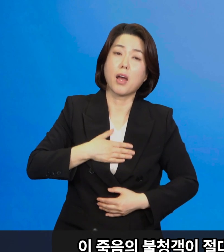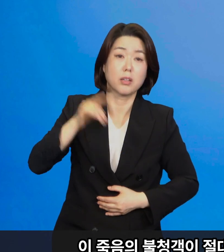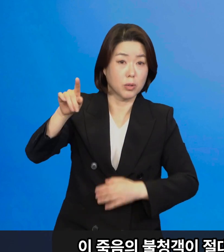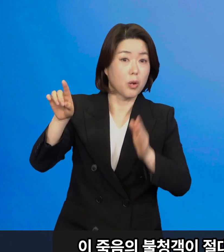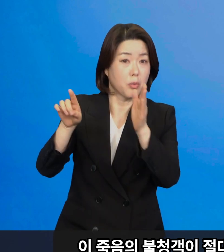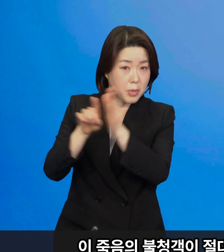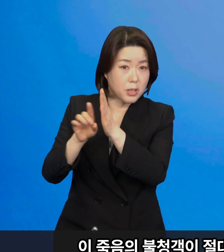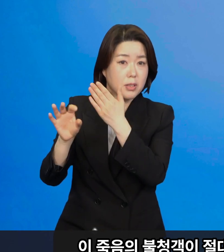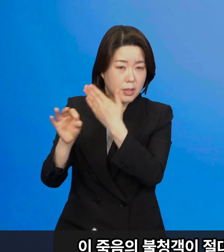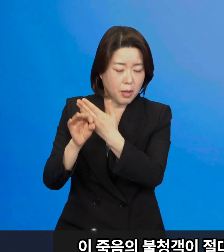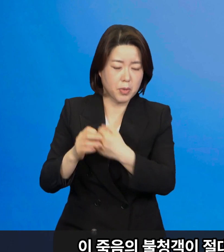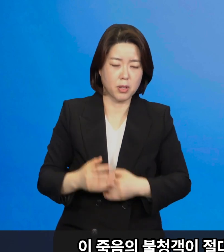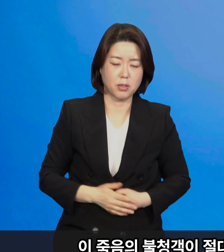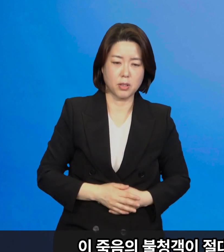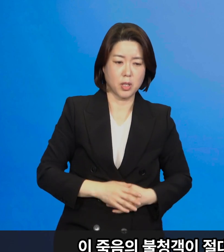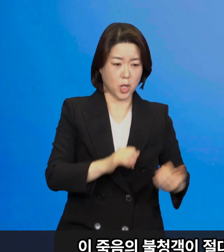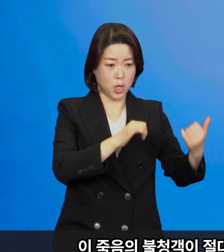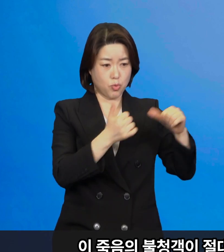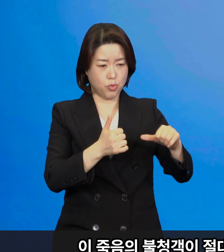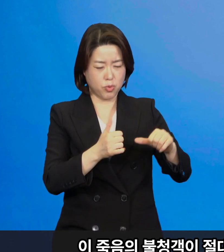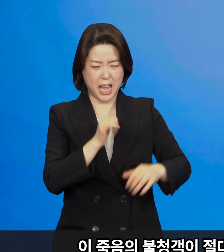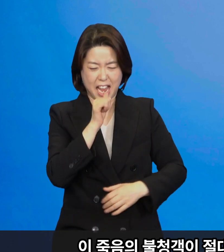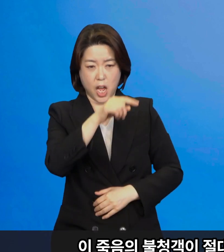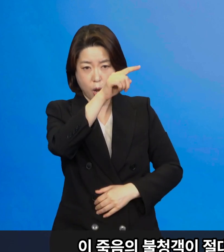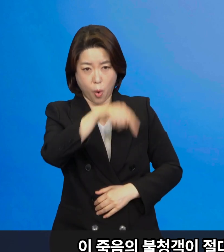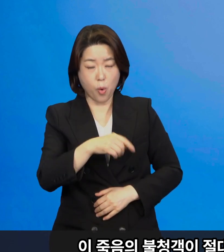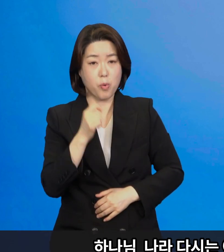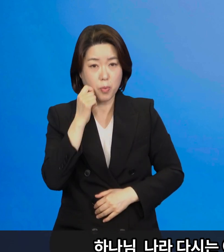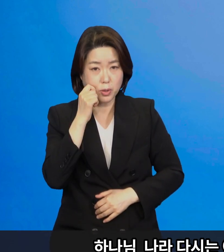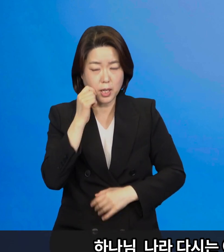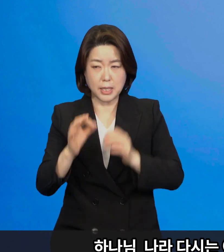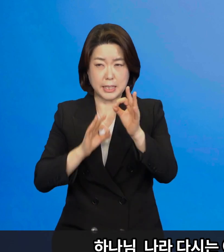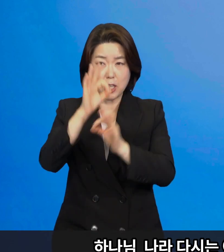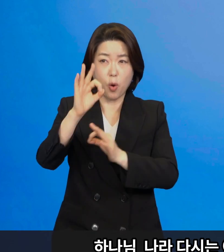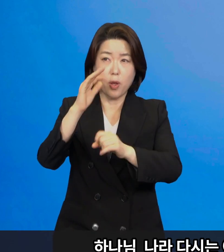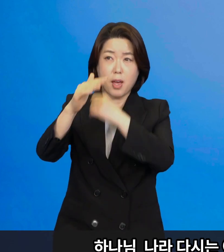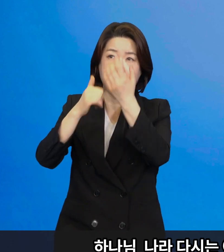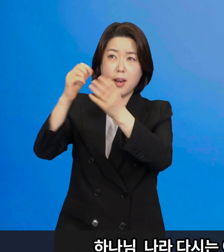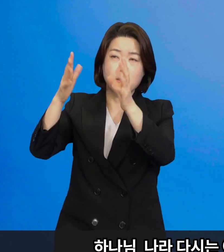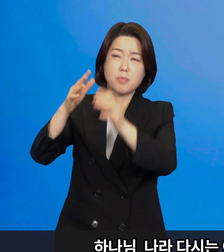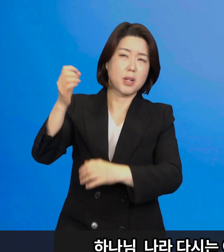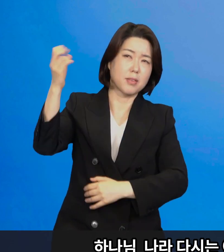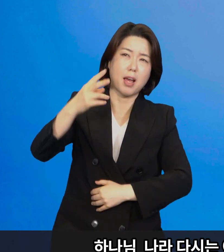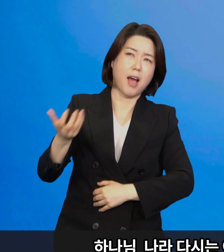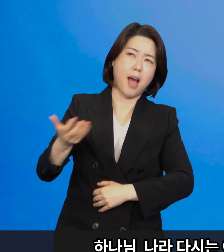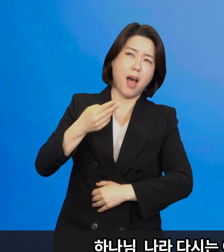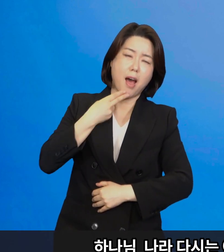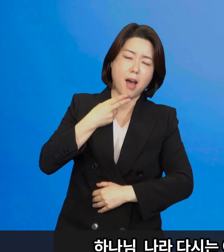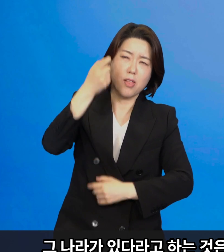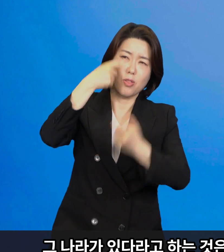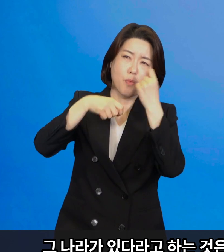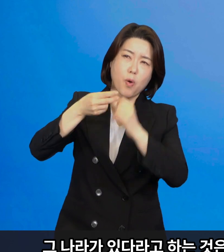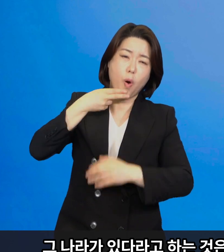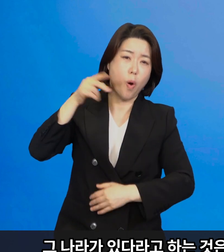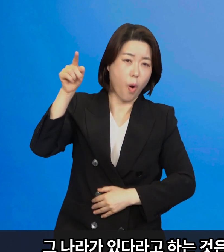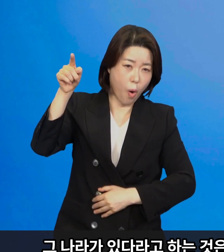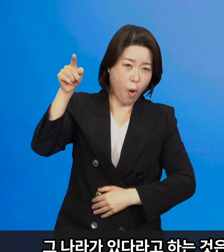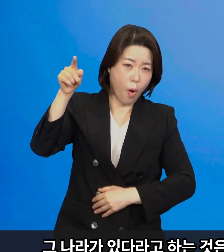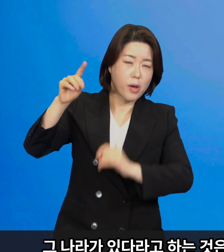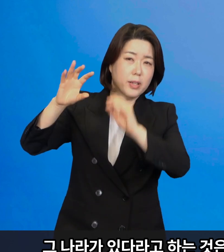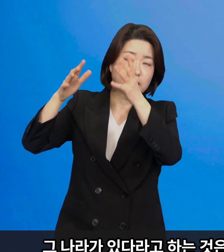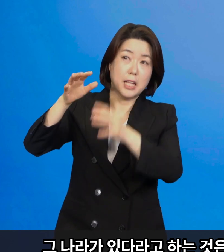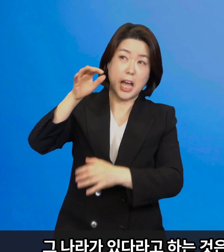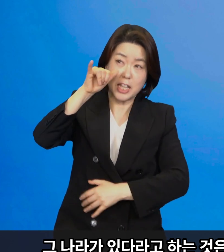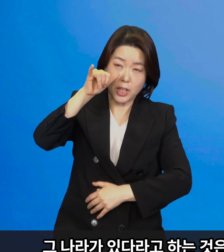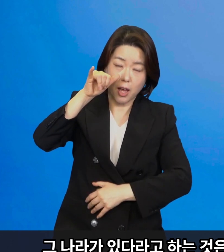이 죽음의 불천각에 절대 들어올 수 없는 그 영원한 하나님 나라, 다시는 아픔이 없고 눈물이 없는 그 나라가